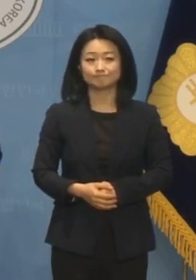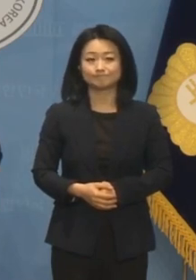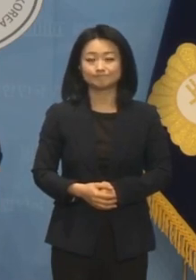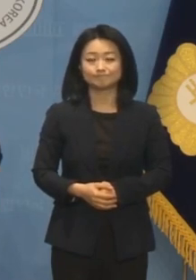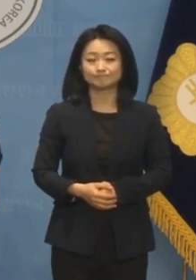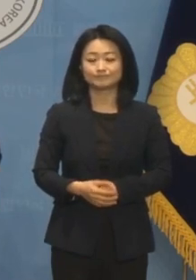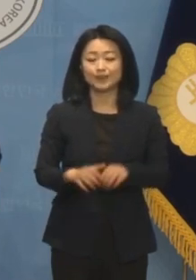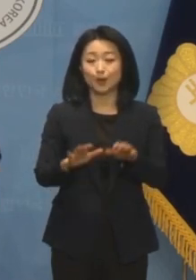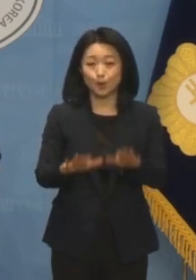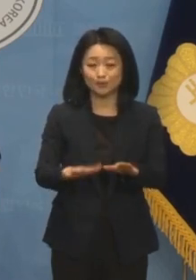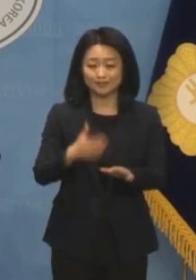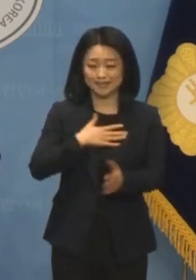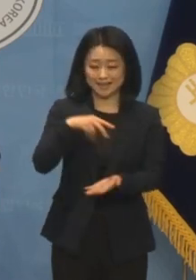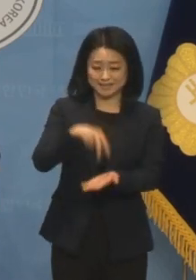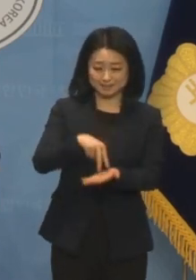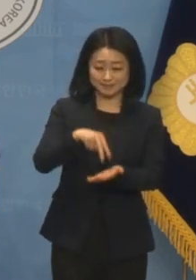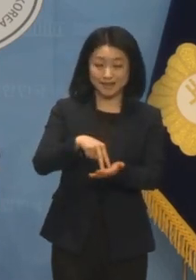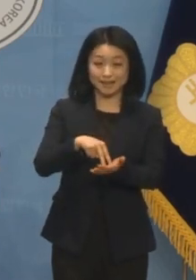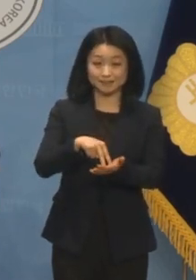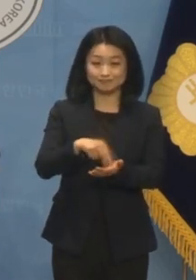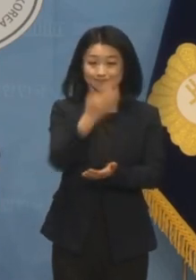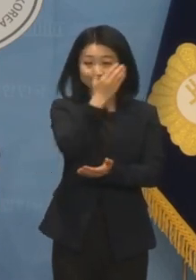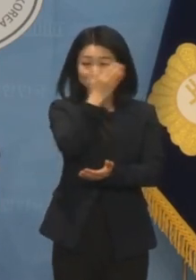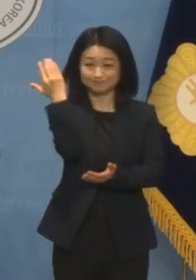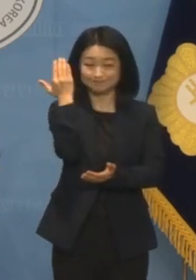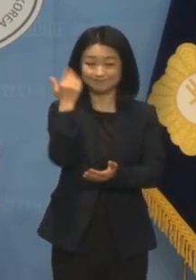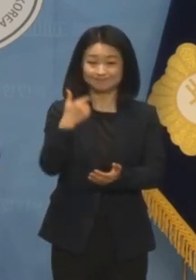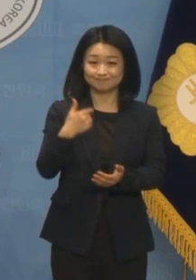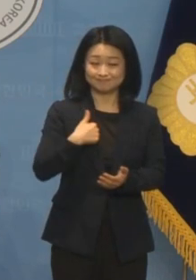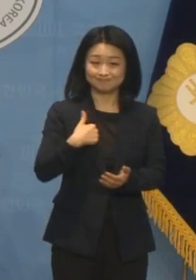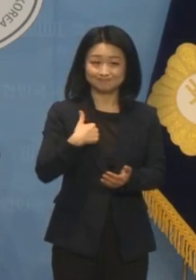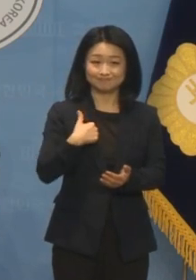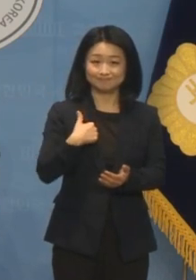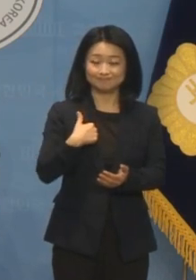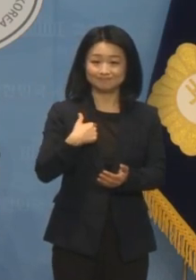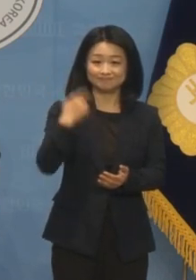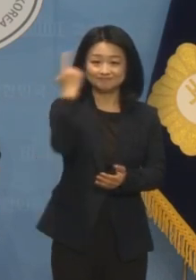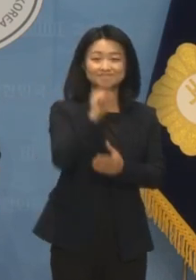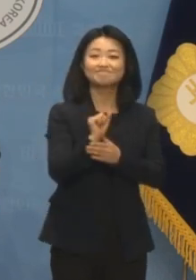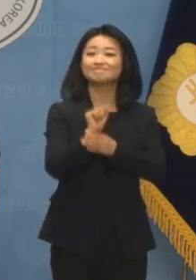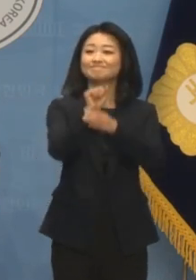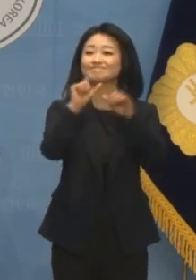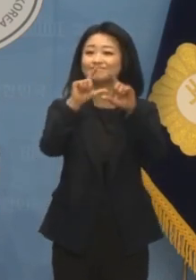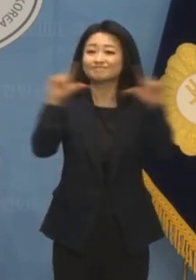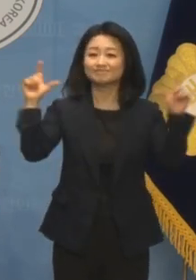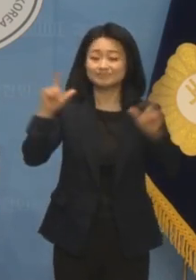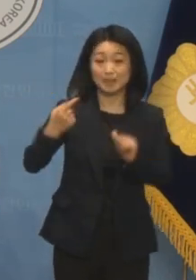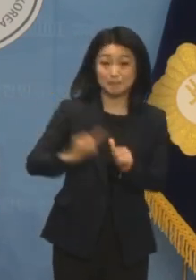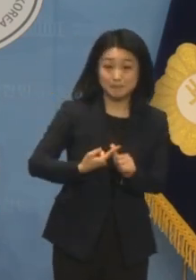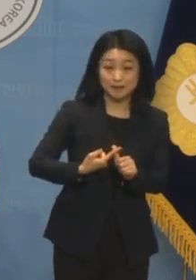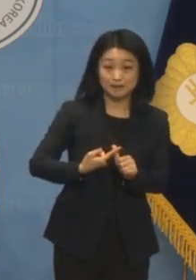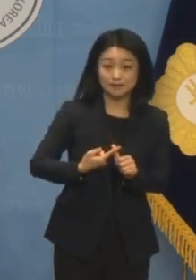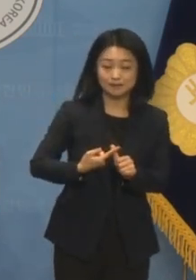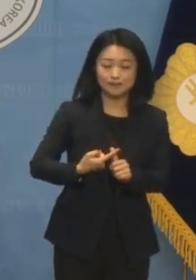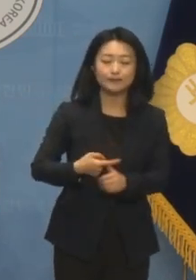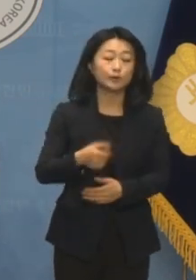마지막으로 오늘 제 입장 표명이 젊은 혈기에서 비롯된 치기일 것이라는 비판은 달게